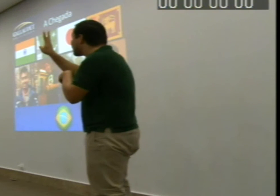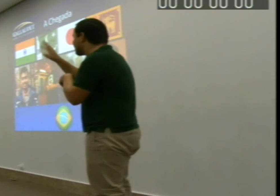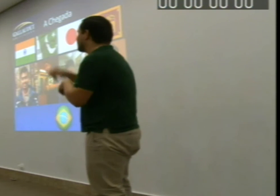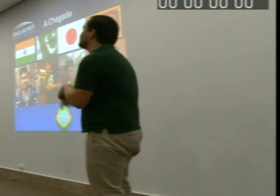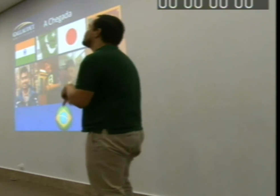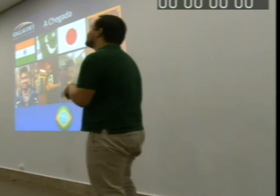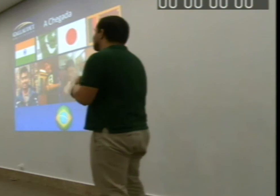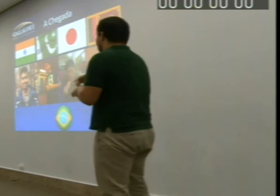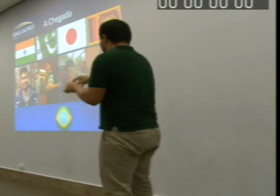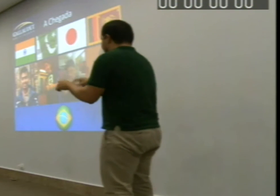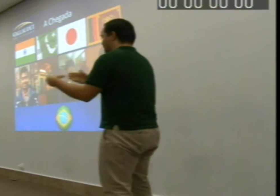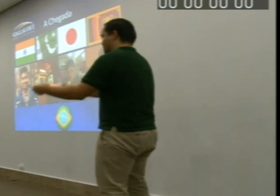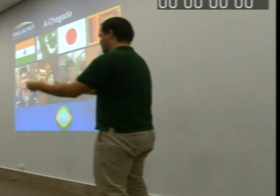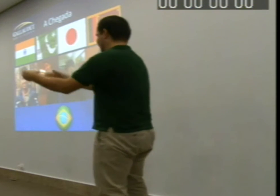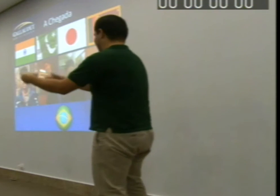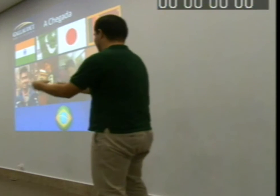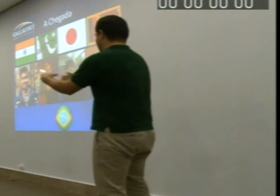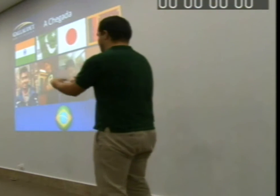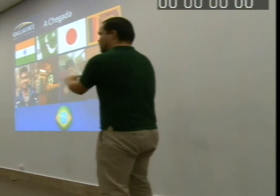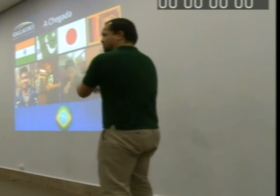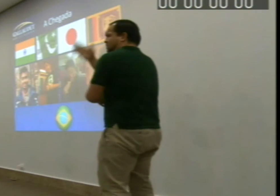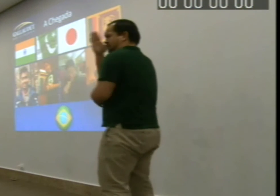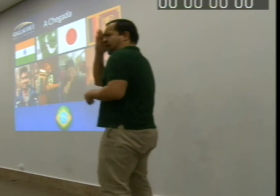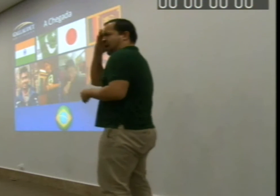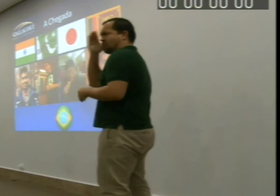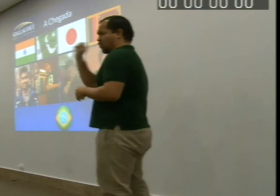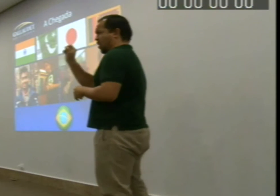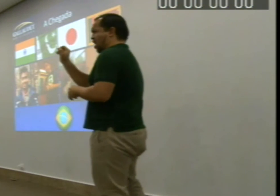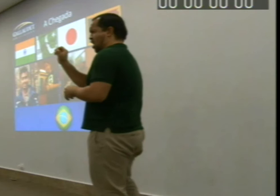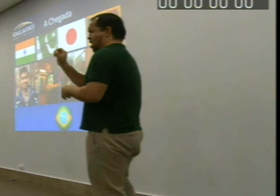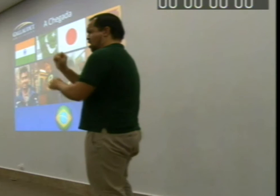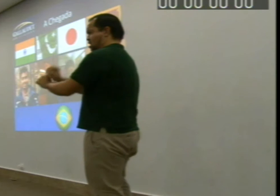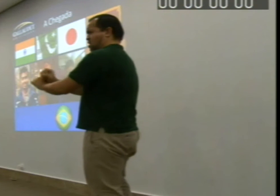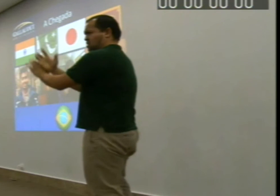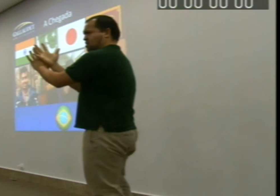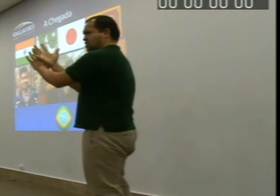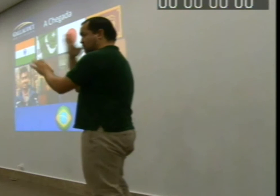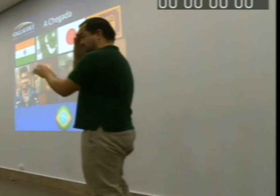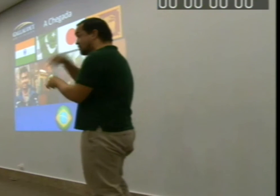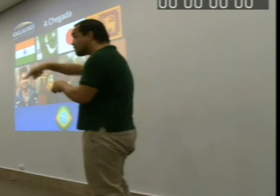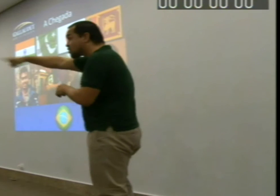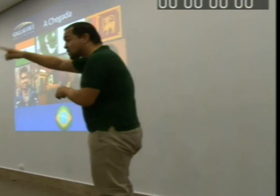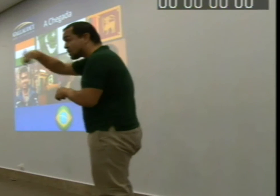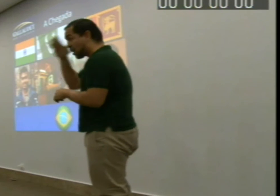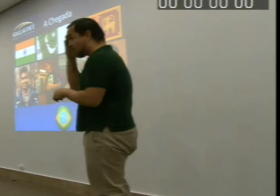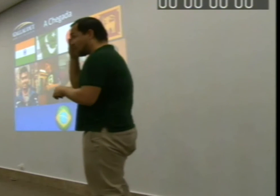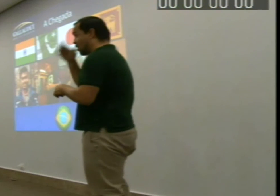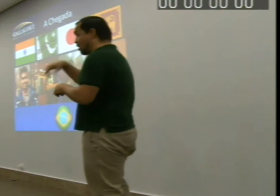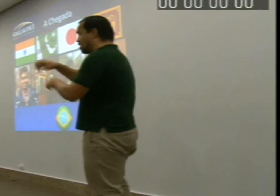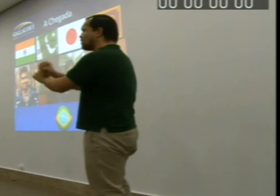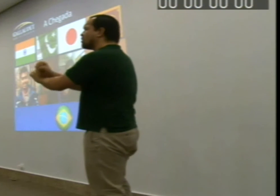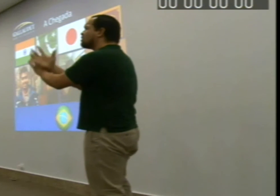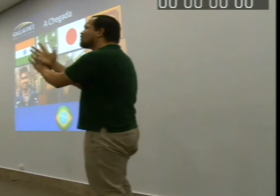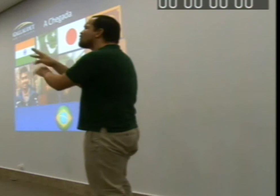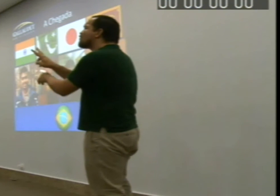3 horas da manhã abriram o videofone eles sab o que que é isso esse